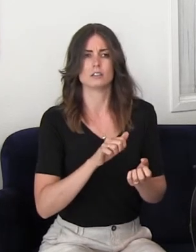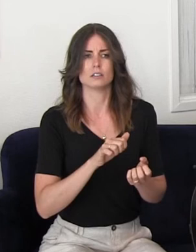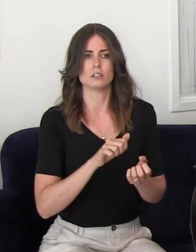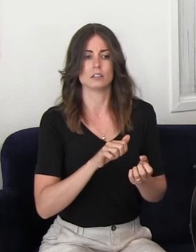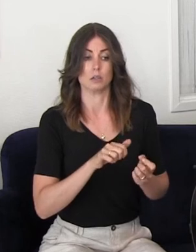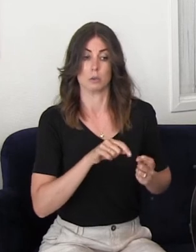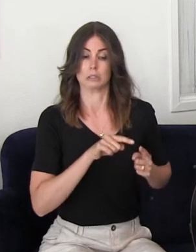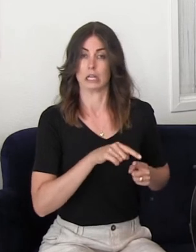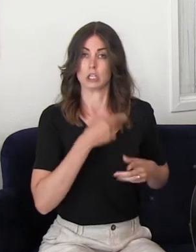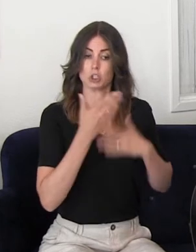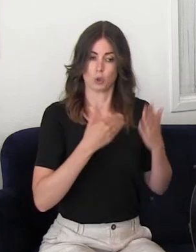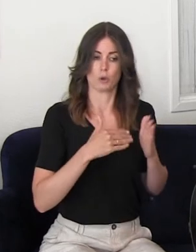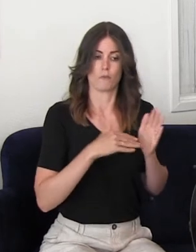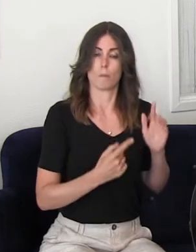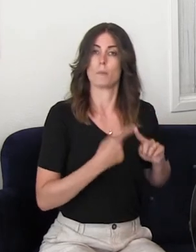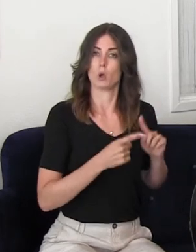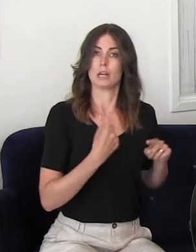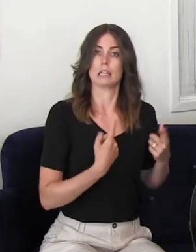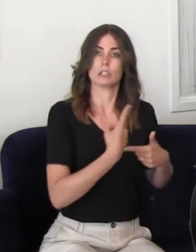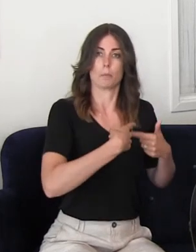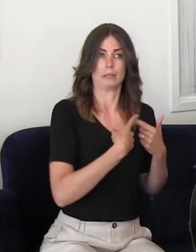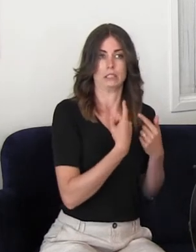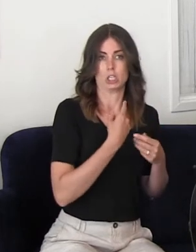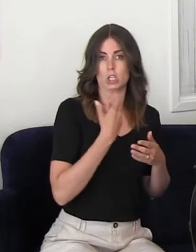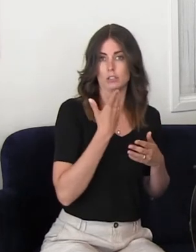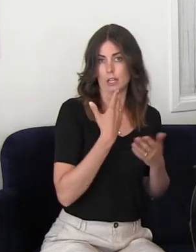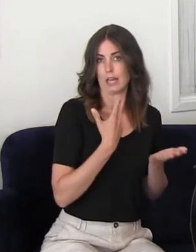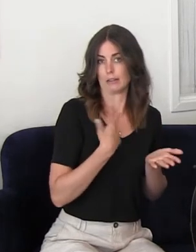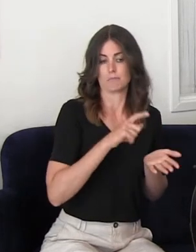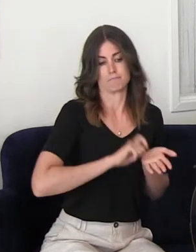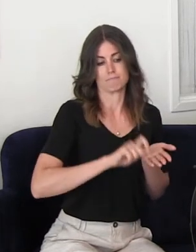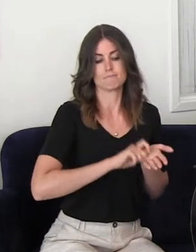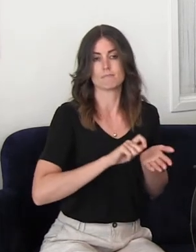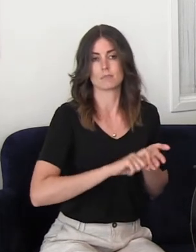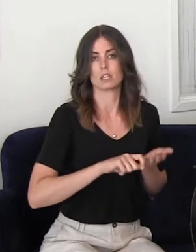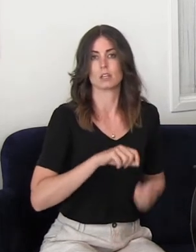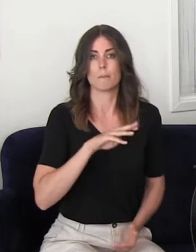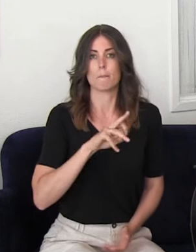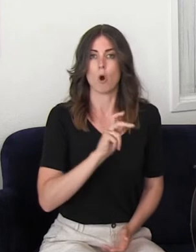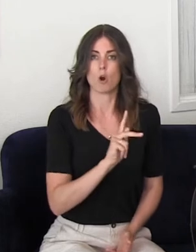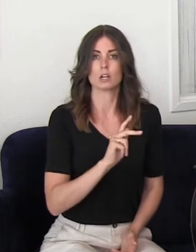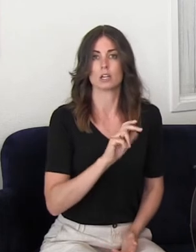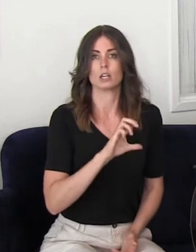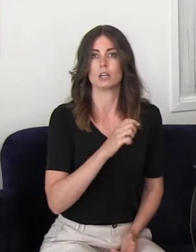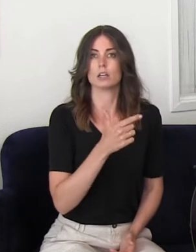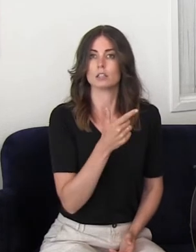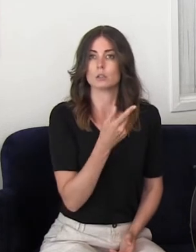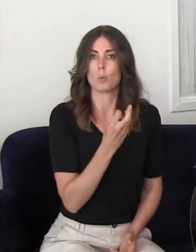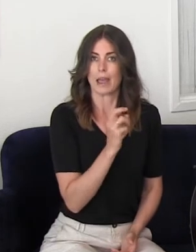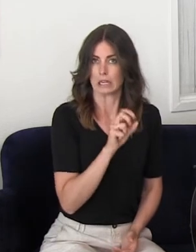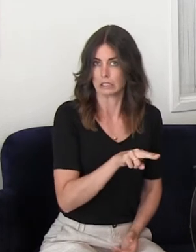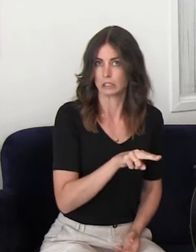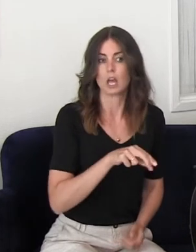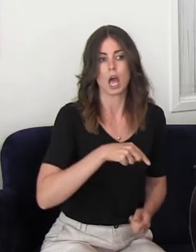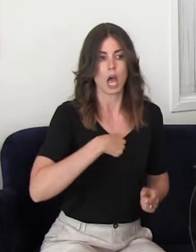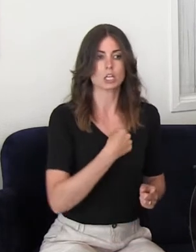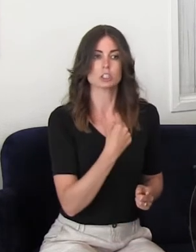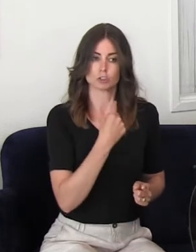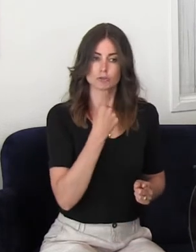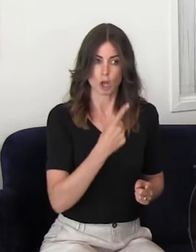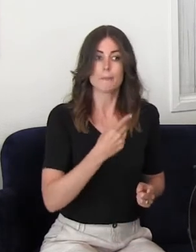till den här sången är en berättelse av författaren Mark Twain, som ville bevisa att det faktiskt var möjligt, det som